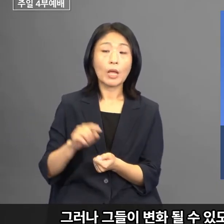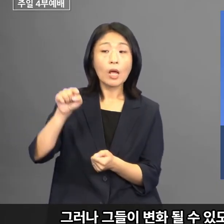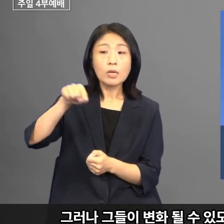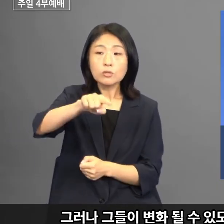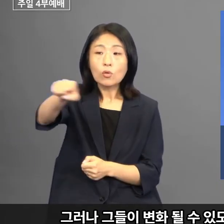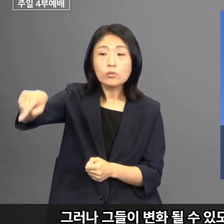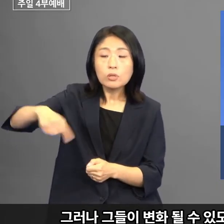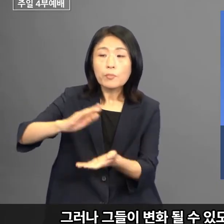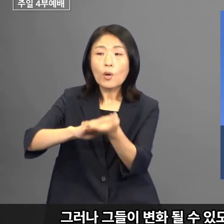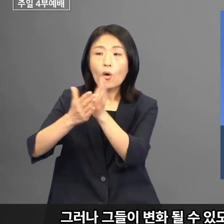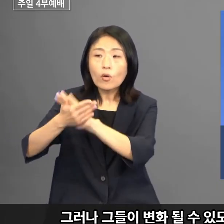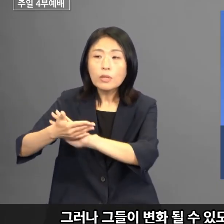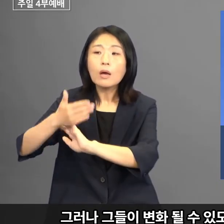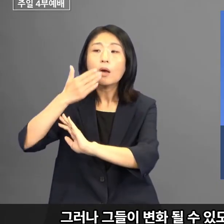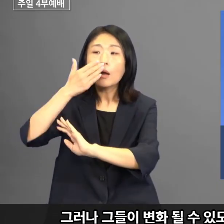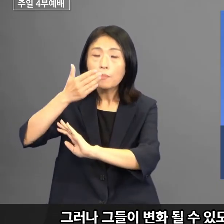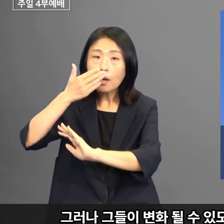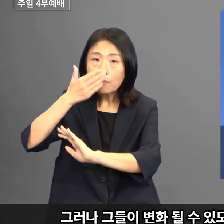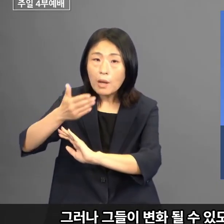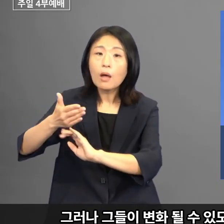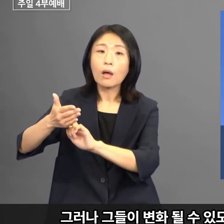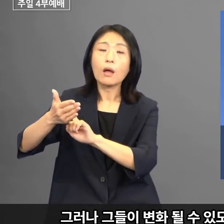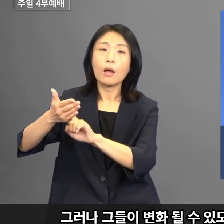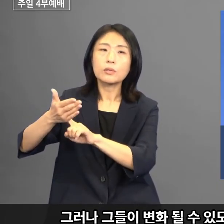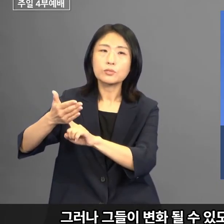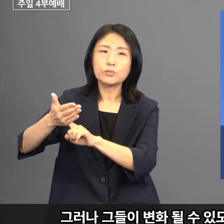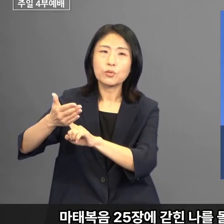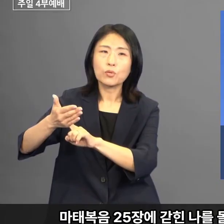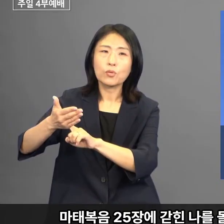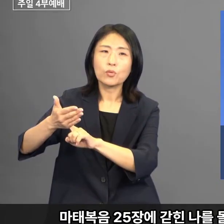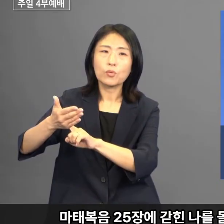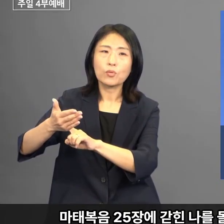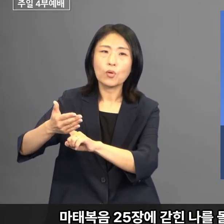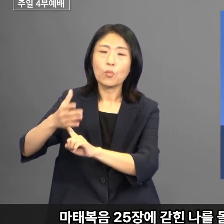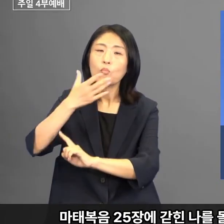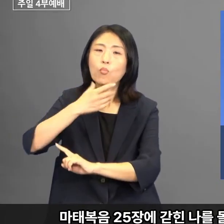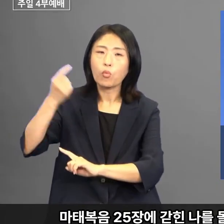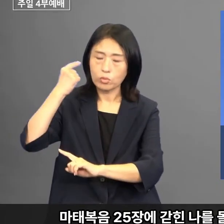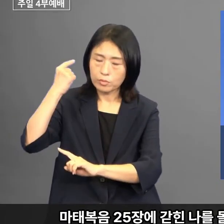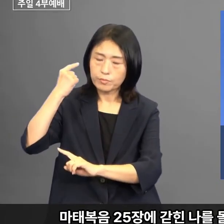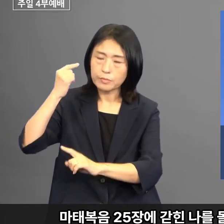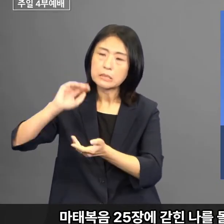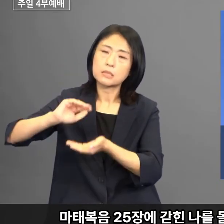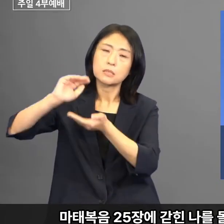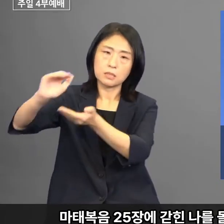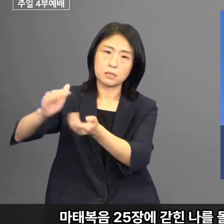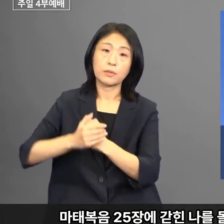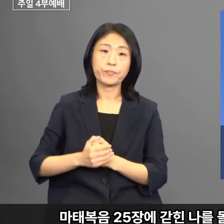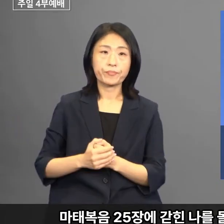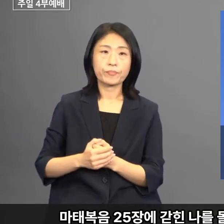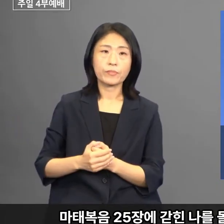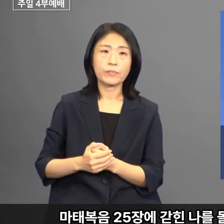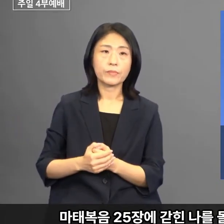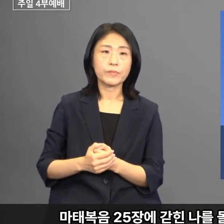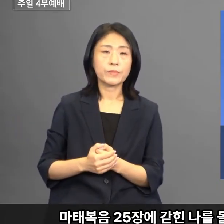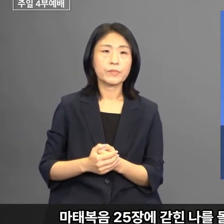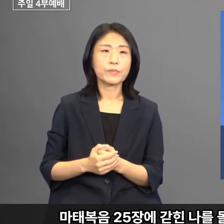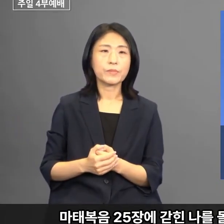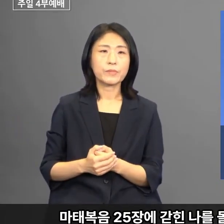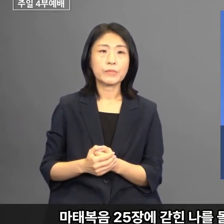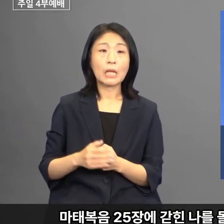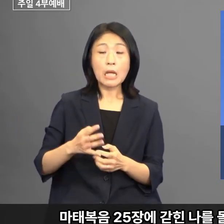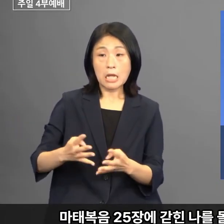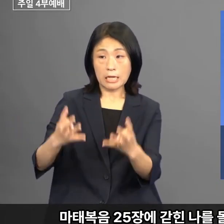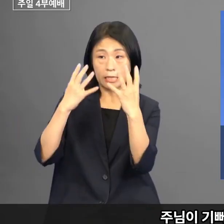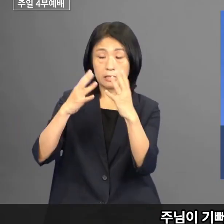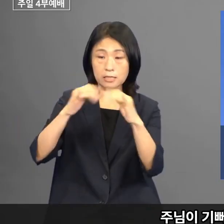변화되어서 할 수 있도록 너희가 갇힌 나를 돌봐주었다. 마태복음 25장에 갇힌 나를 돌봐줬는데 그게 나에게 한